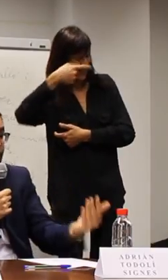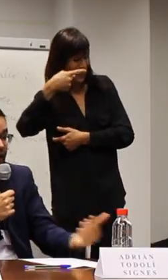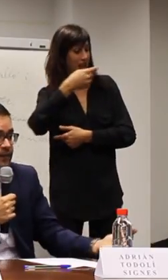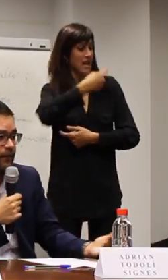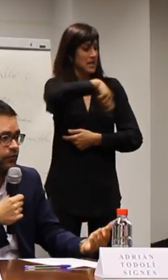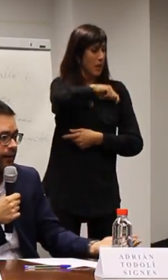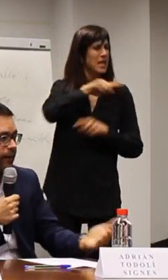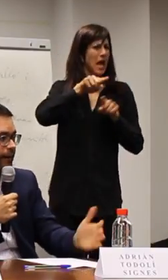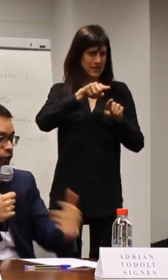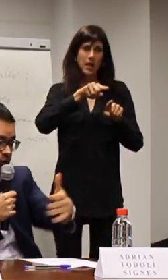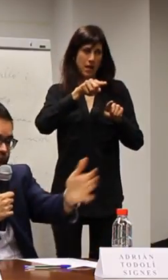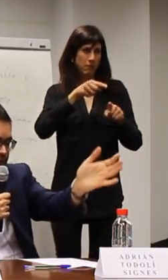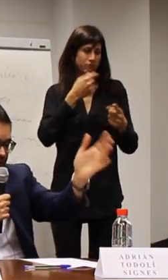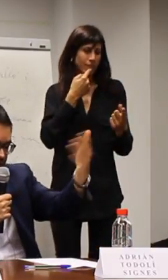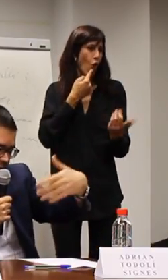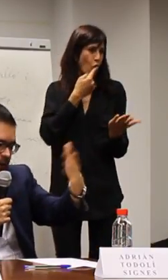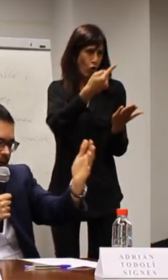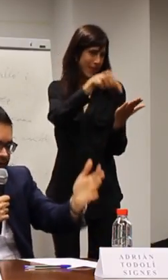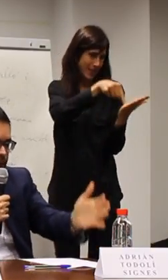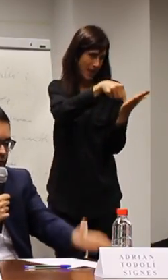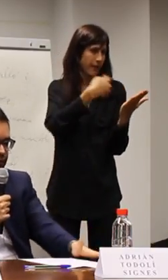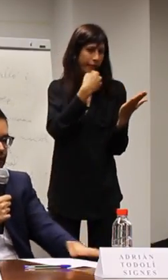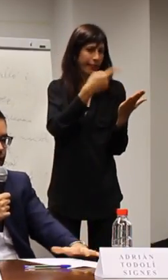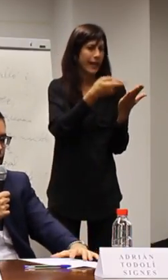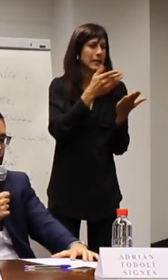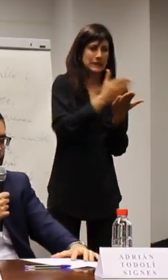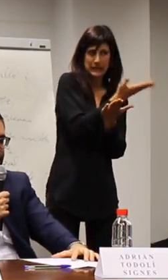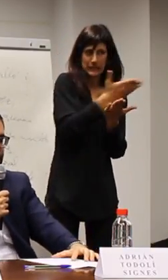cosa que hacía falta, ¿no? Que yo